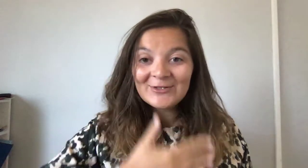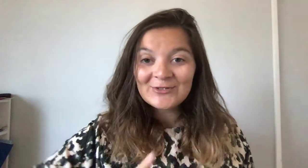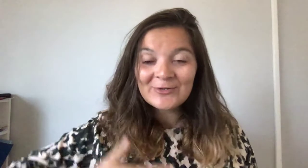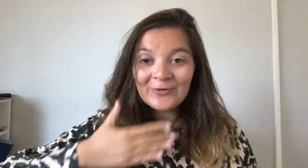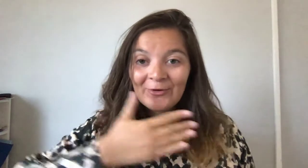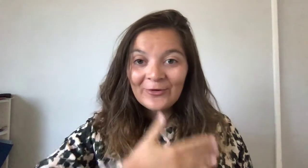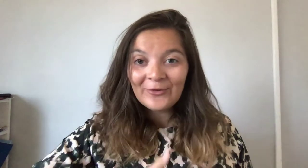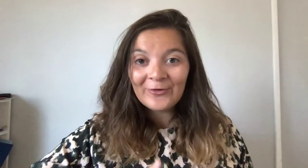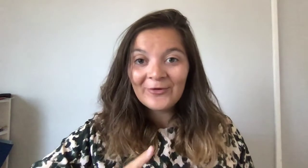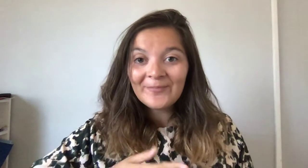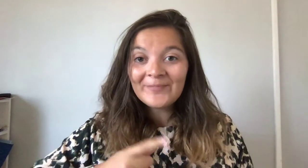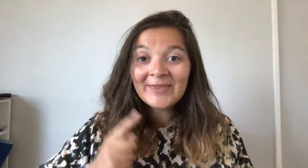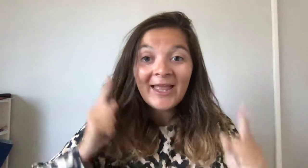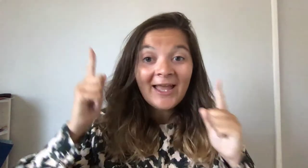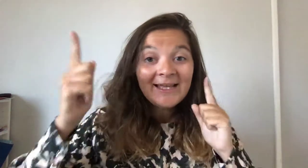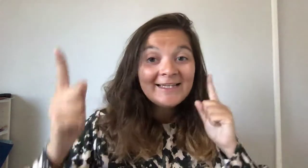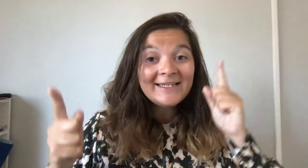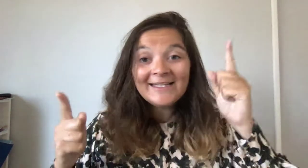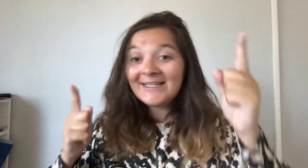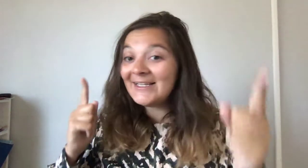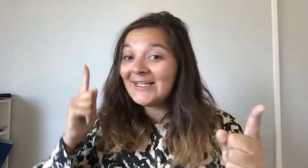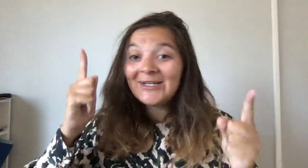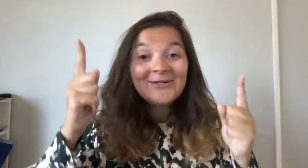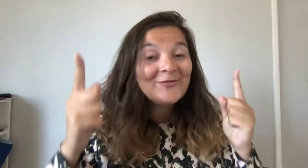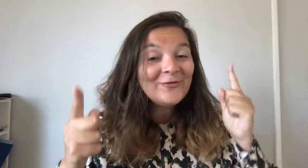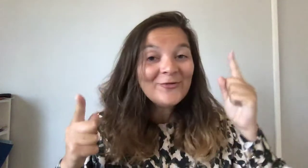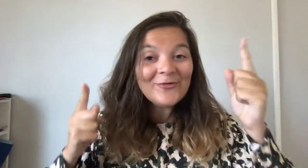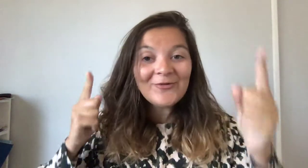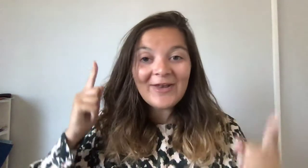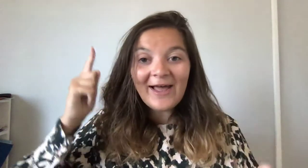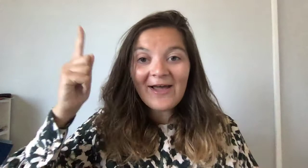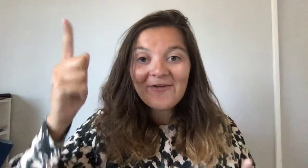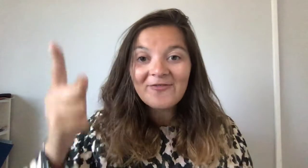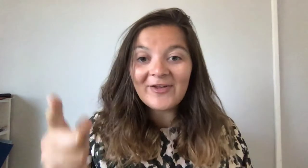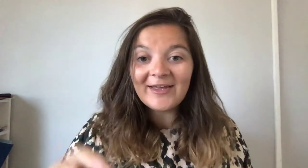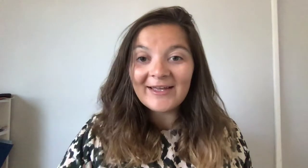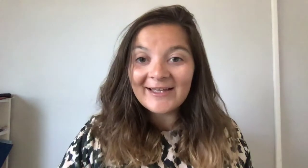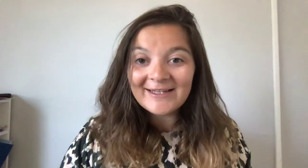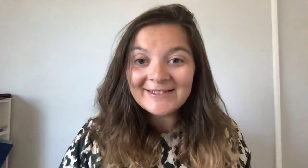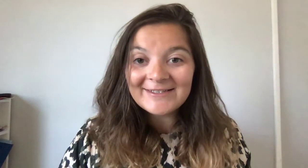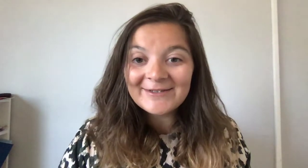très heureux. Ils font la fête.